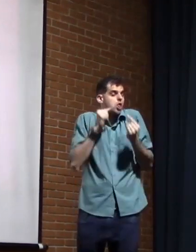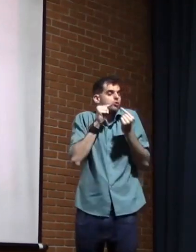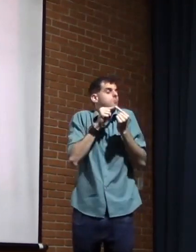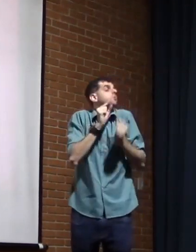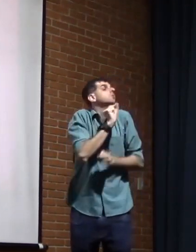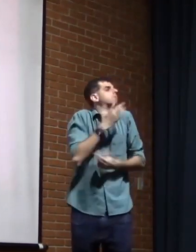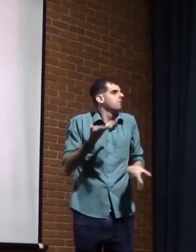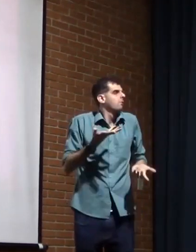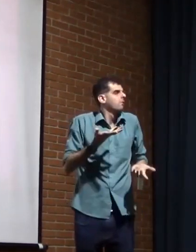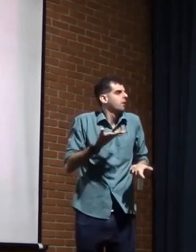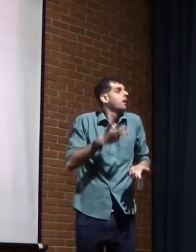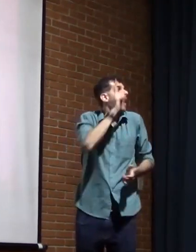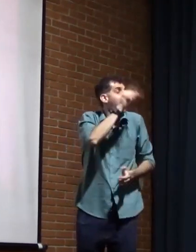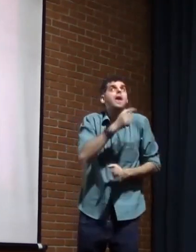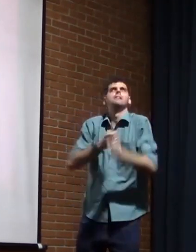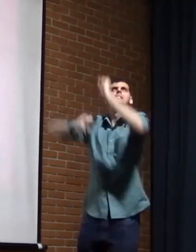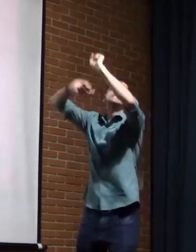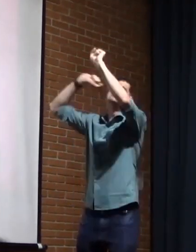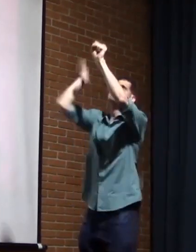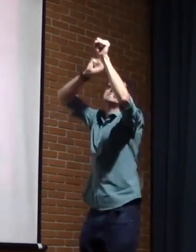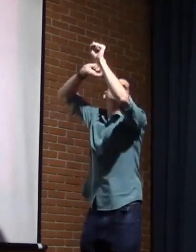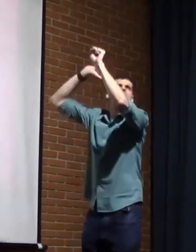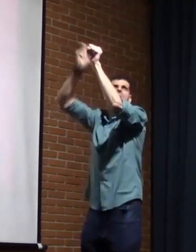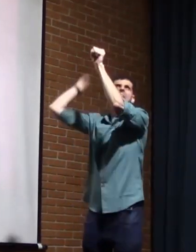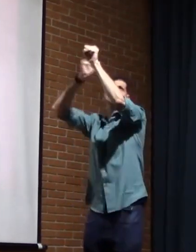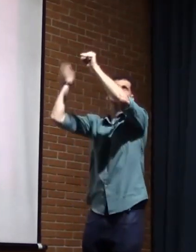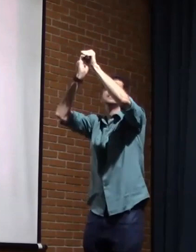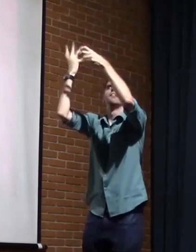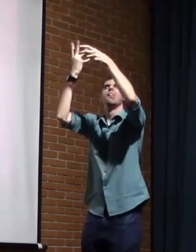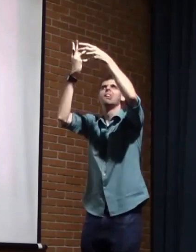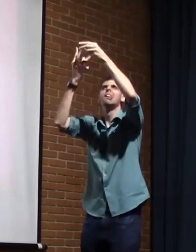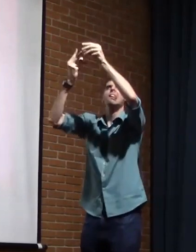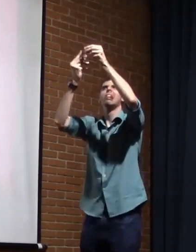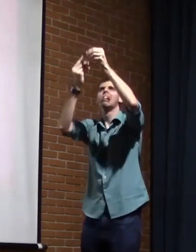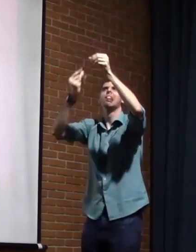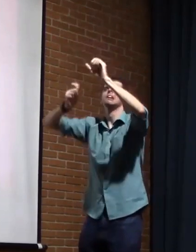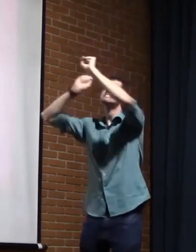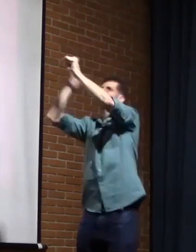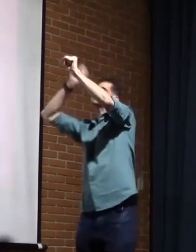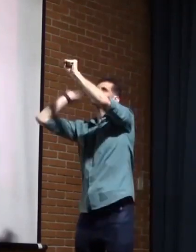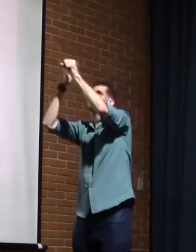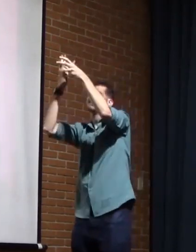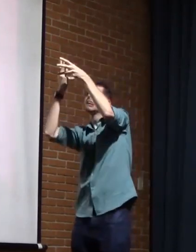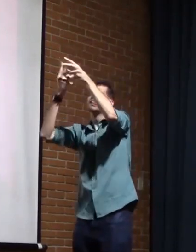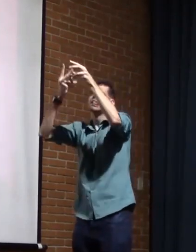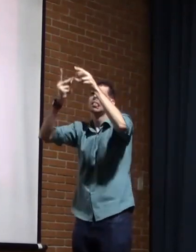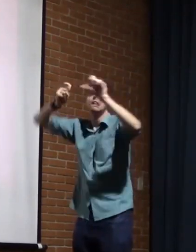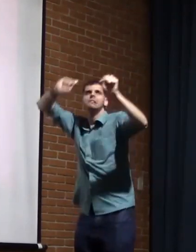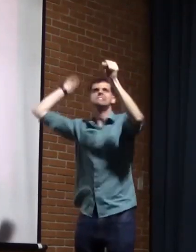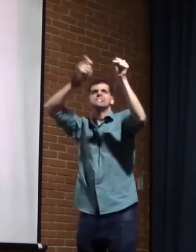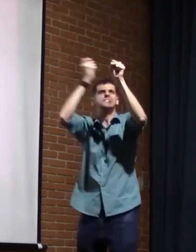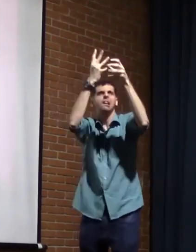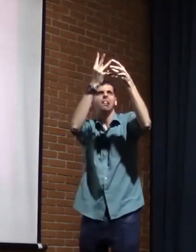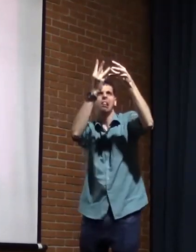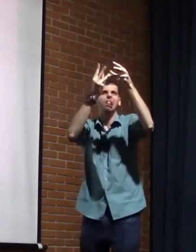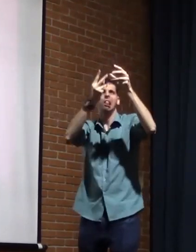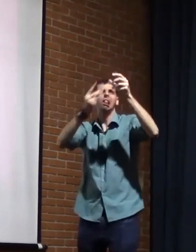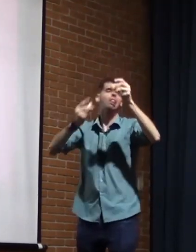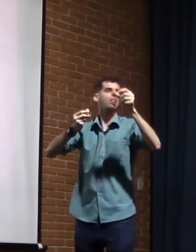Um bloqueio, uma muralha cercada por paredes, e aí se quebra e vai se quebrando tijolo por tijolo e vai se destruindo